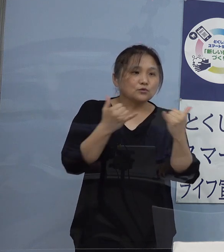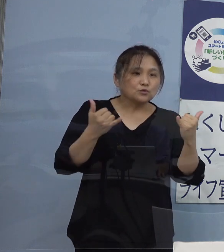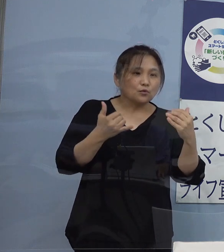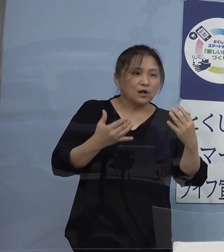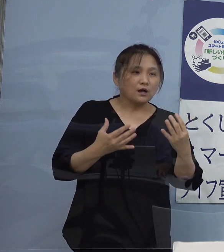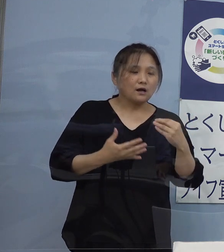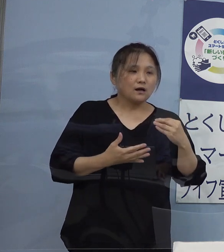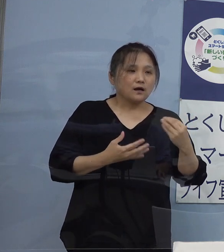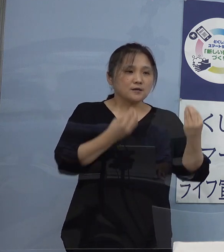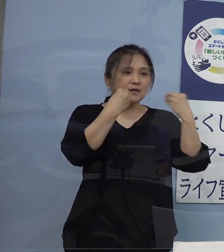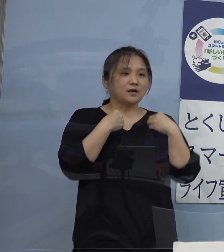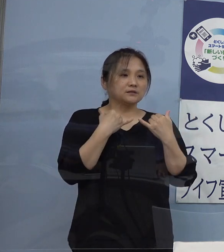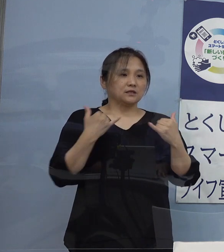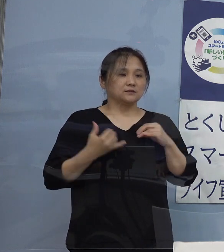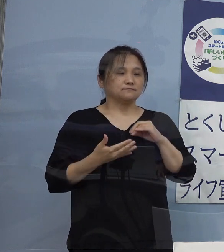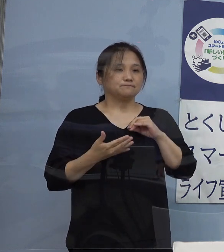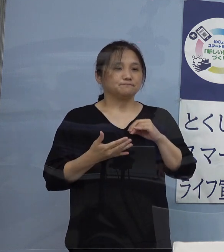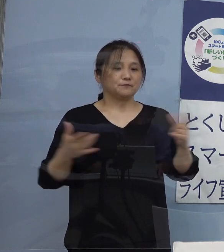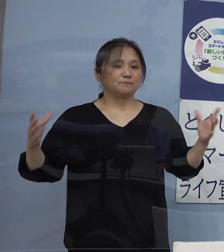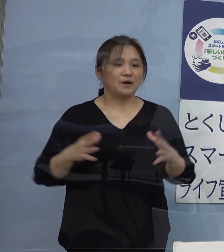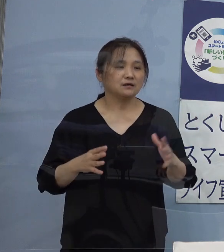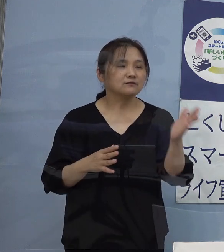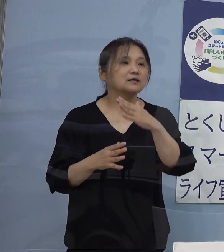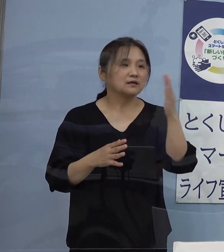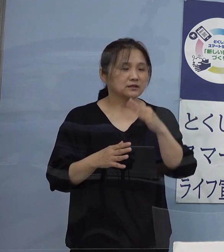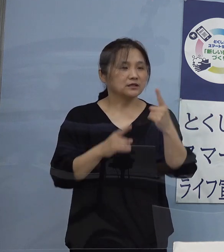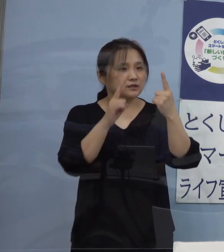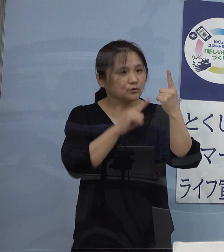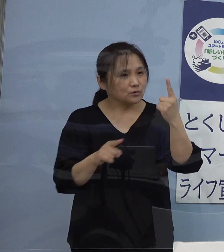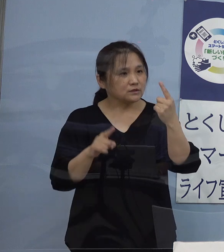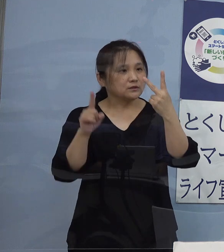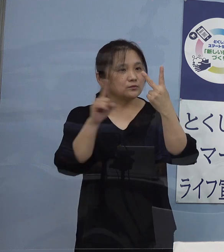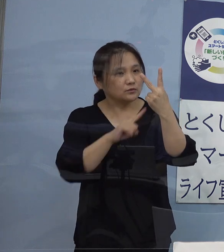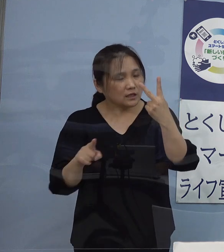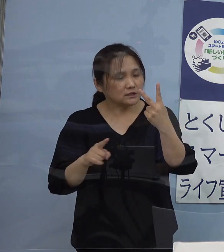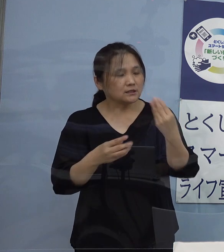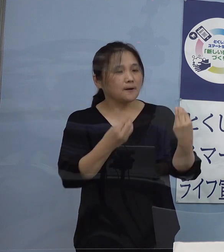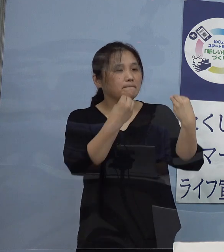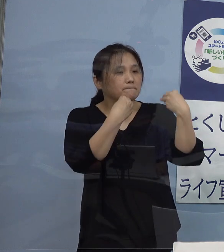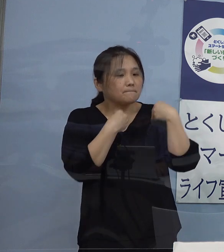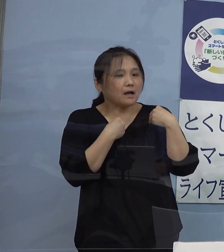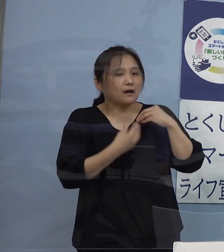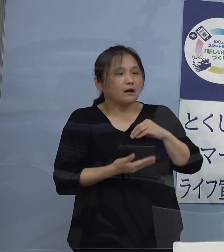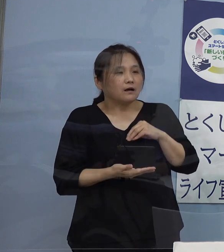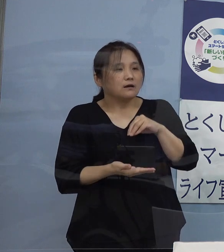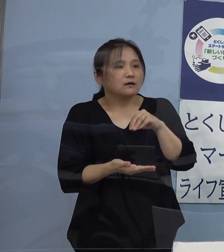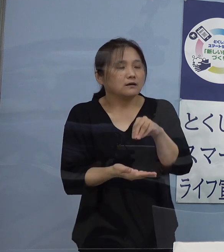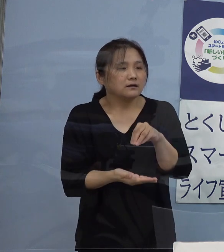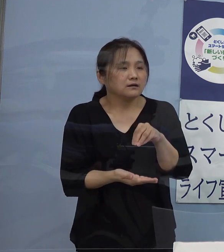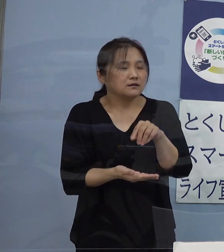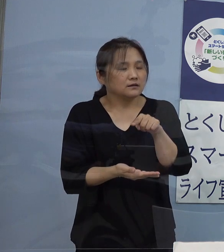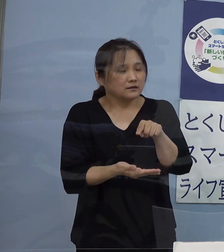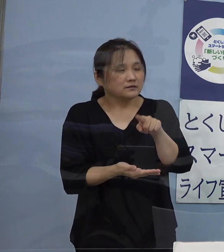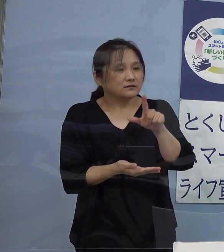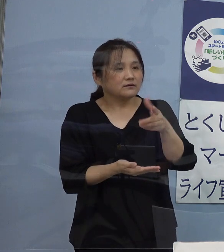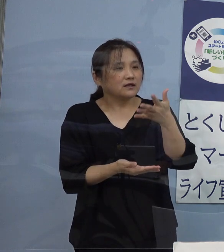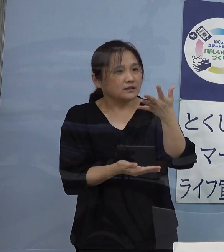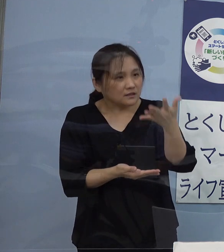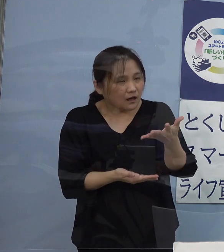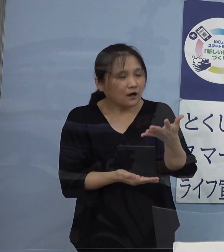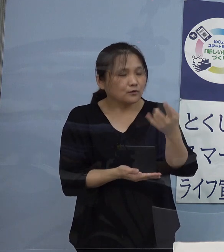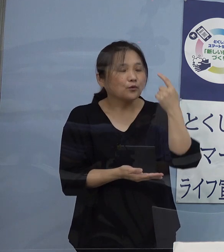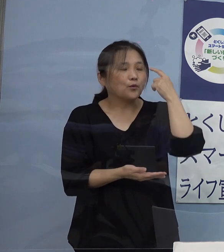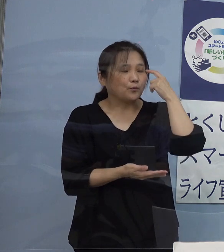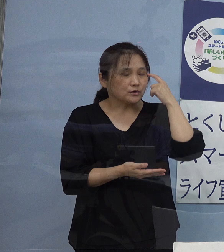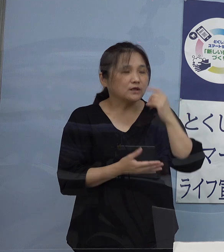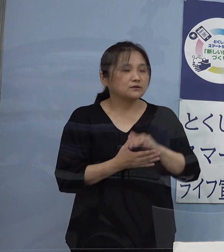よりも、1人か、あるいは多くても2人、まあ、そうしたことが見受けられるところでもありますので、